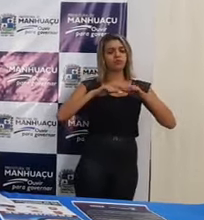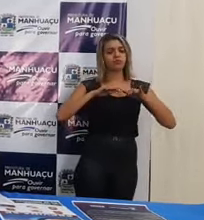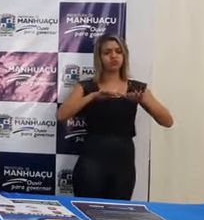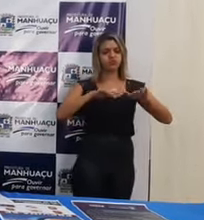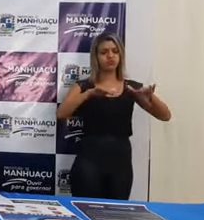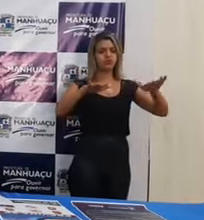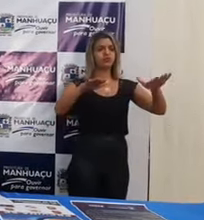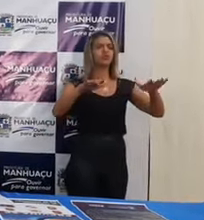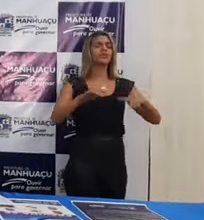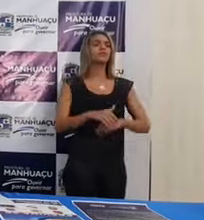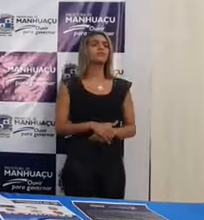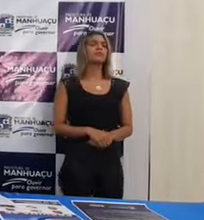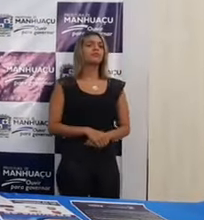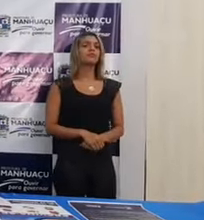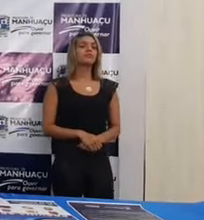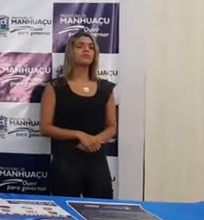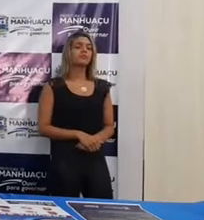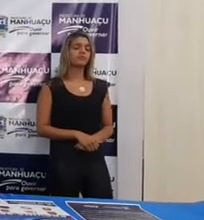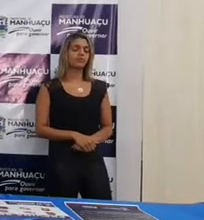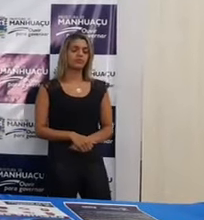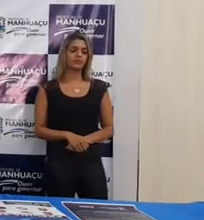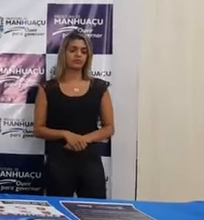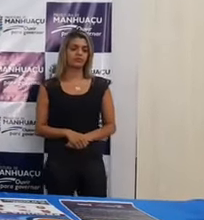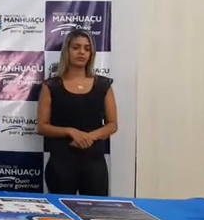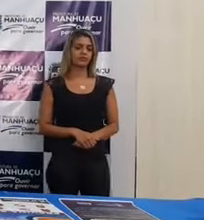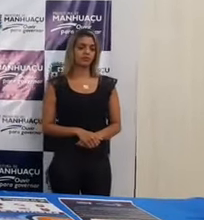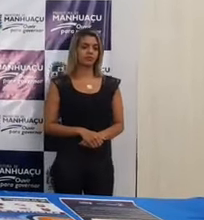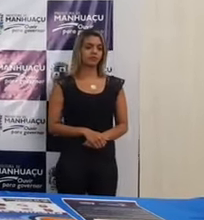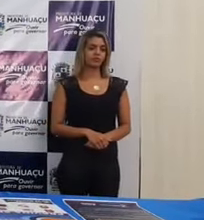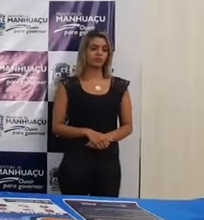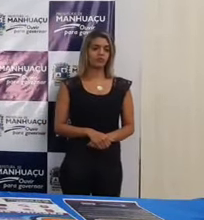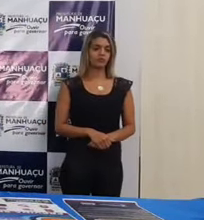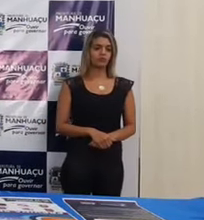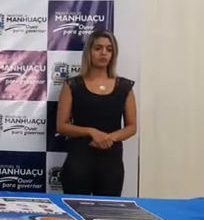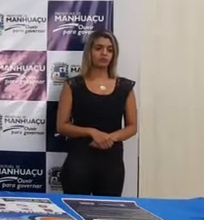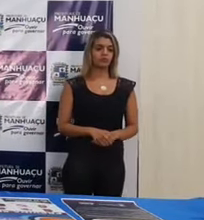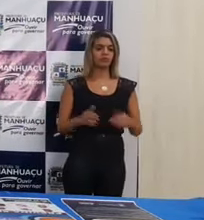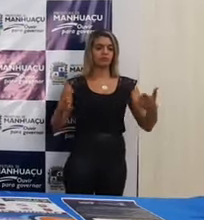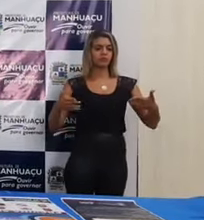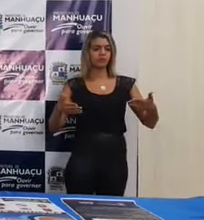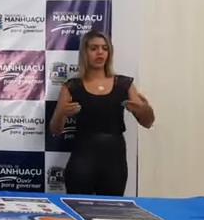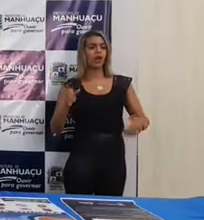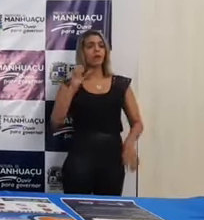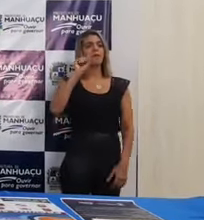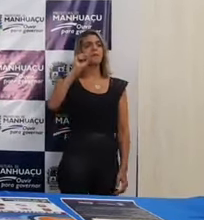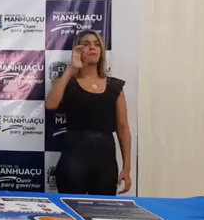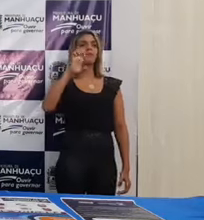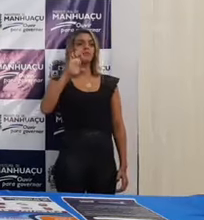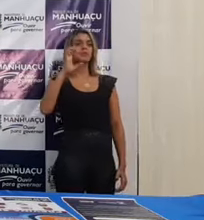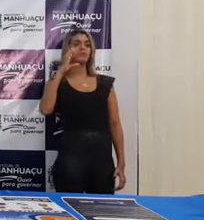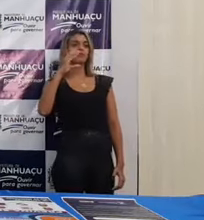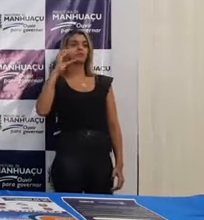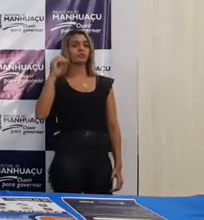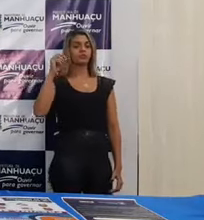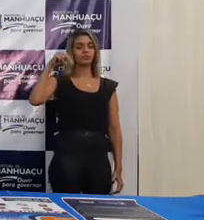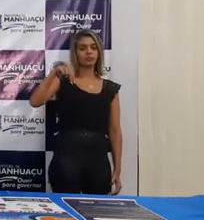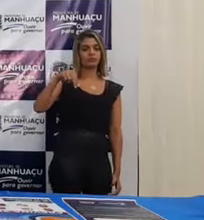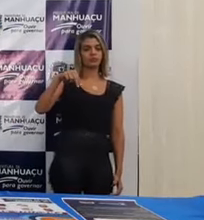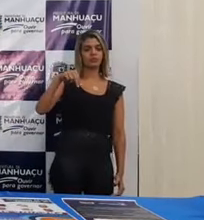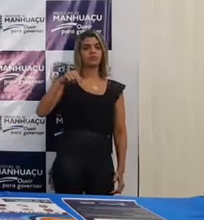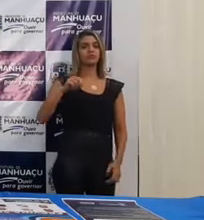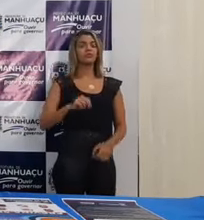da coletiva de imprensa anterior, nesta data, a SECOM, representada pelo colega Jailton Pereira, fará inicialmente